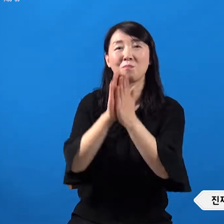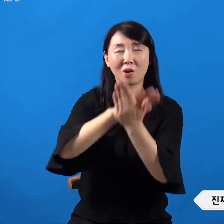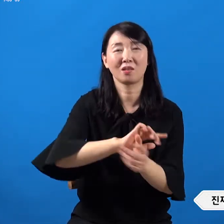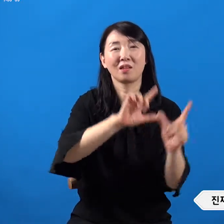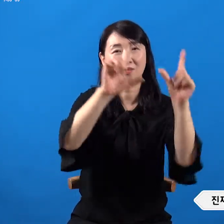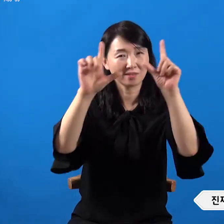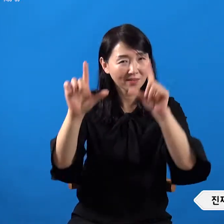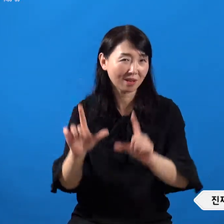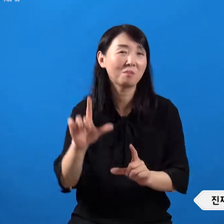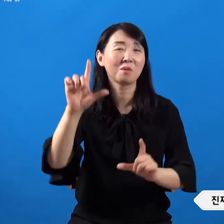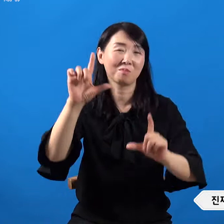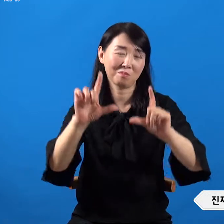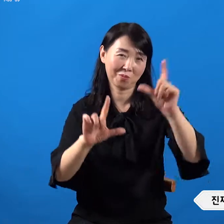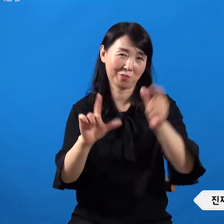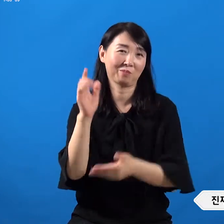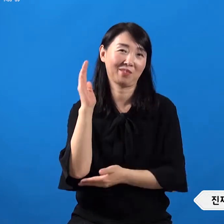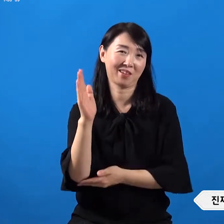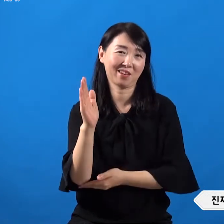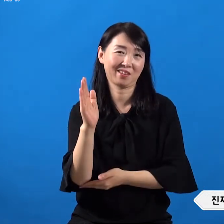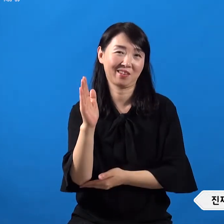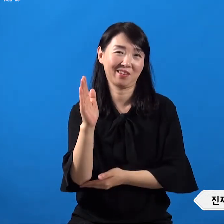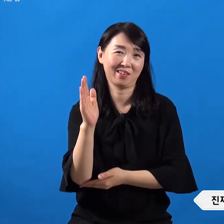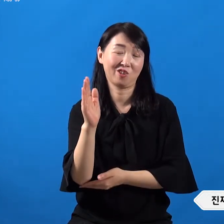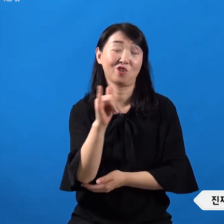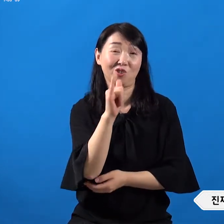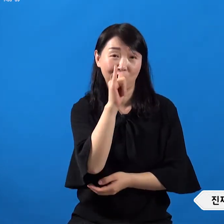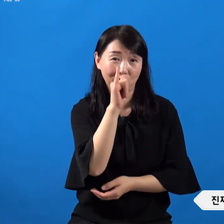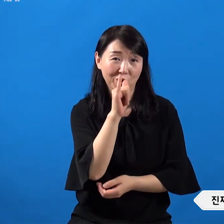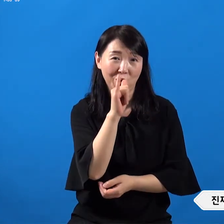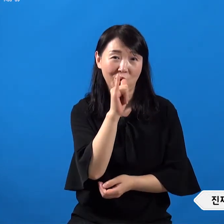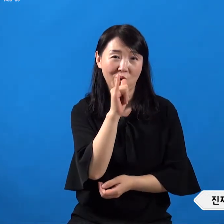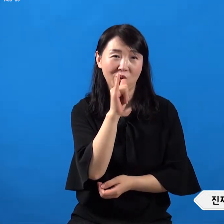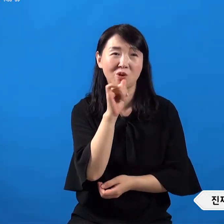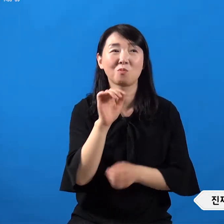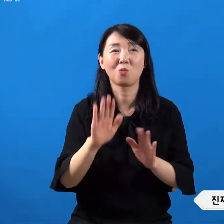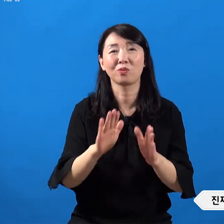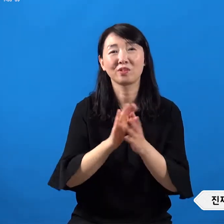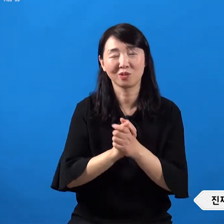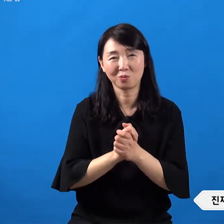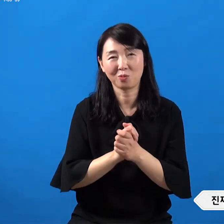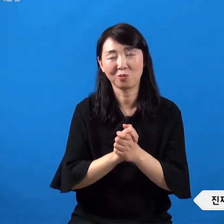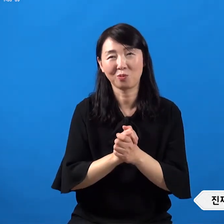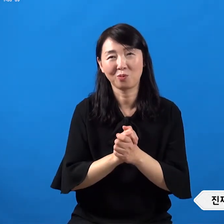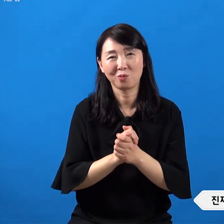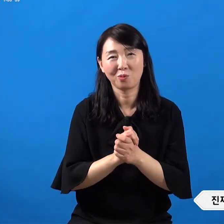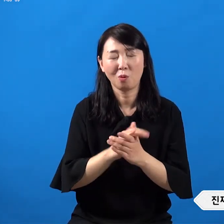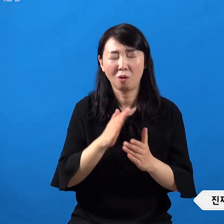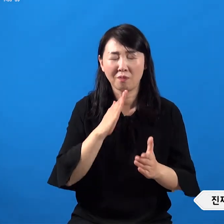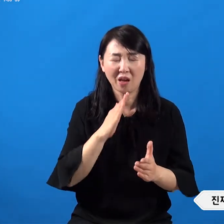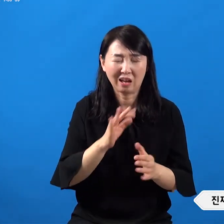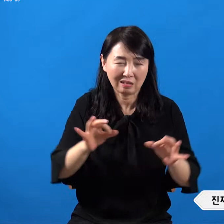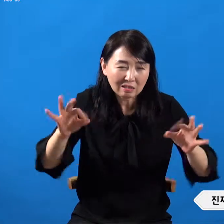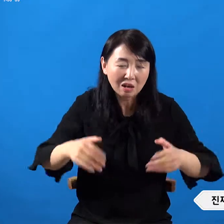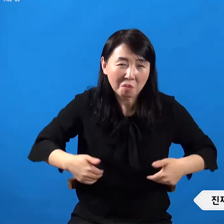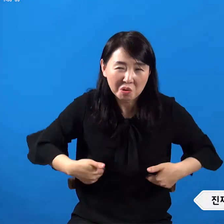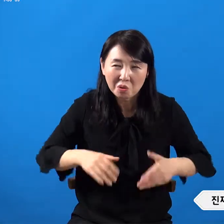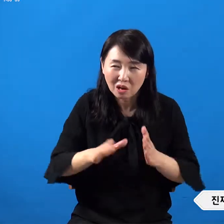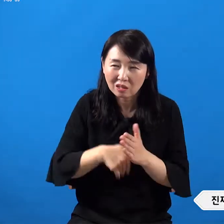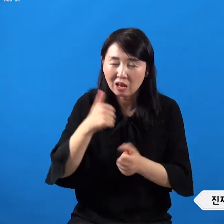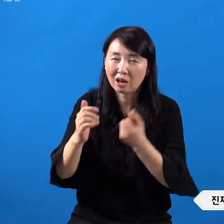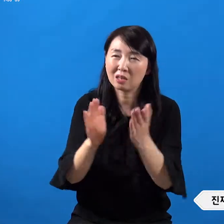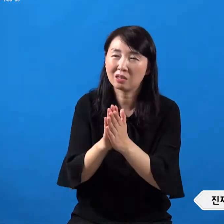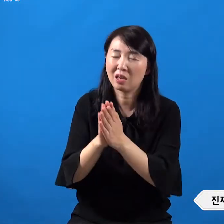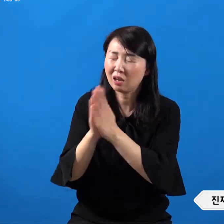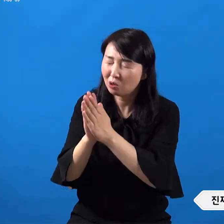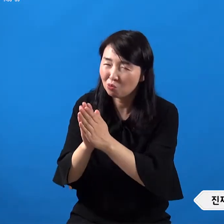변화되는 삶의 모습을 이야기한다면, 오늘 기도는 한순간의 필요를 향해 하나님께